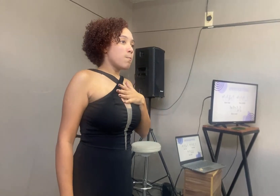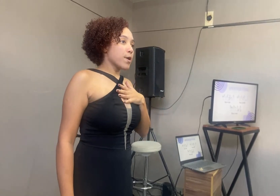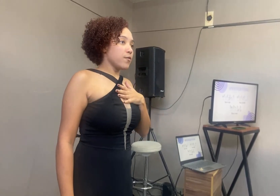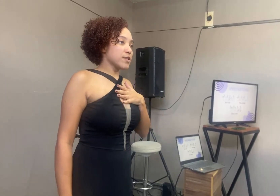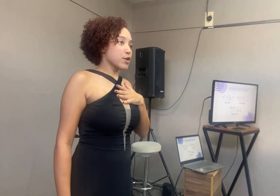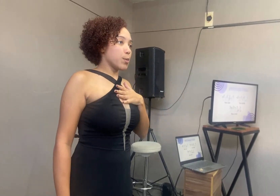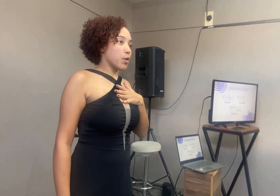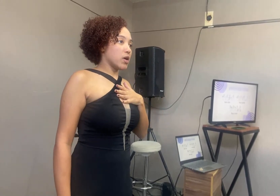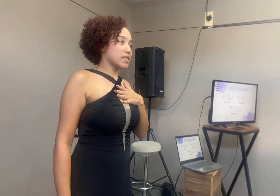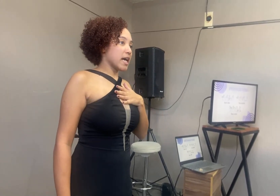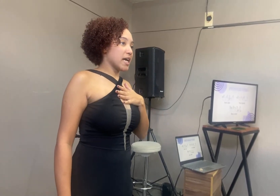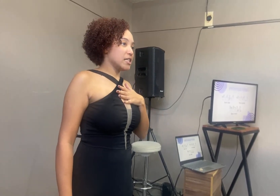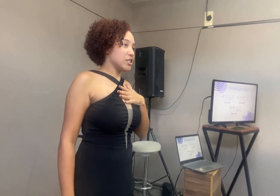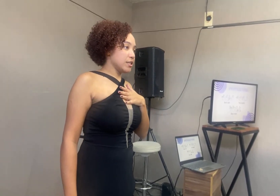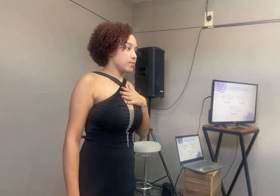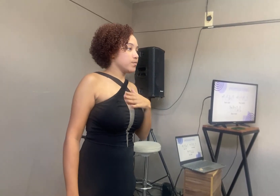Para fazer o boa tarde,